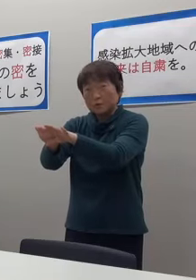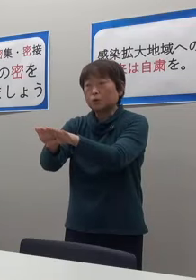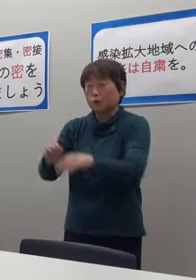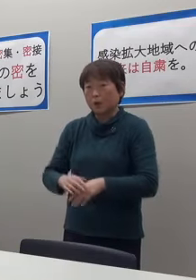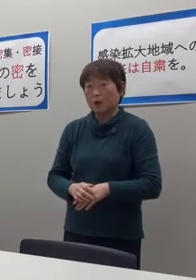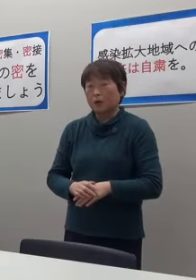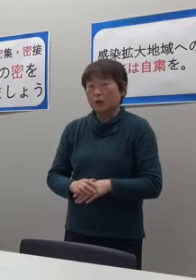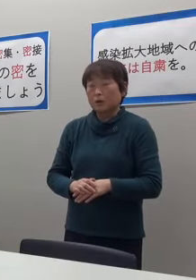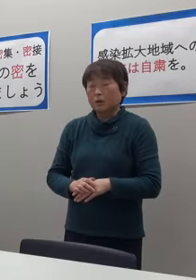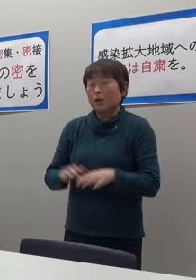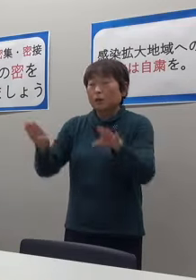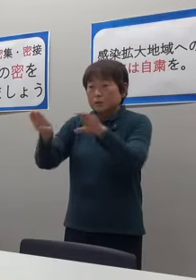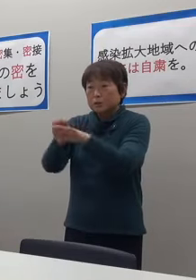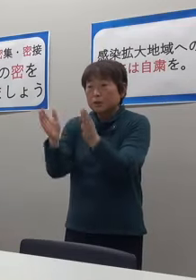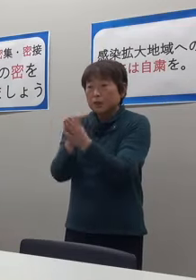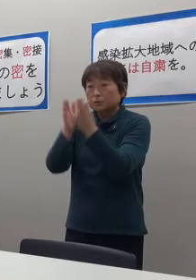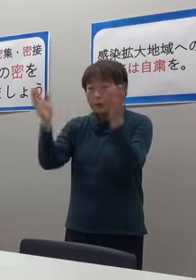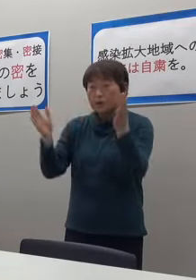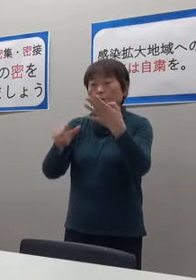その翌日の15日からということでよろしいでしょうか。